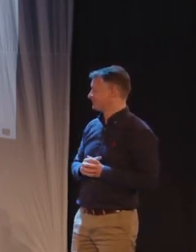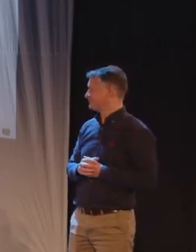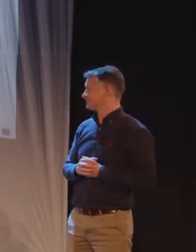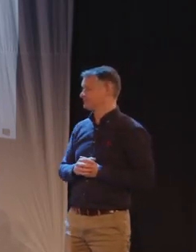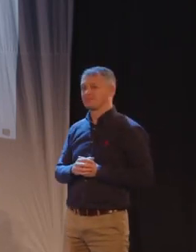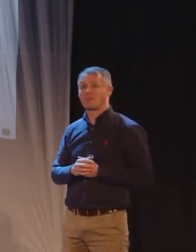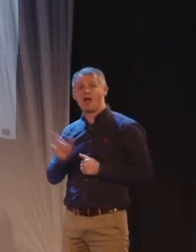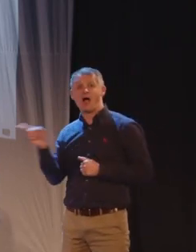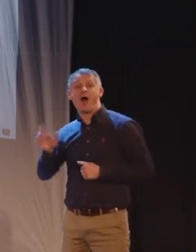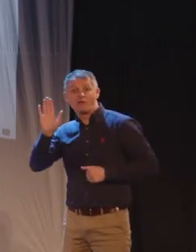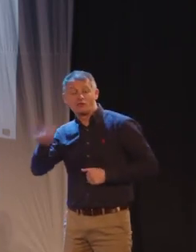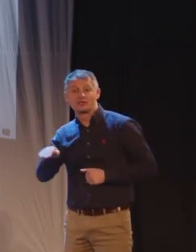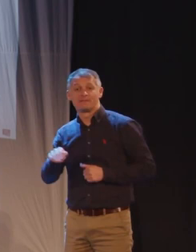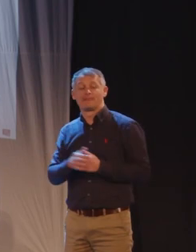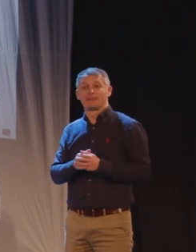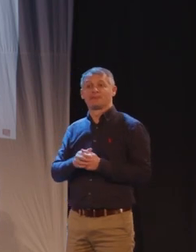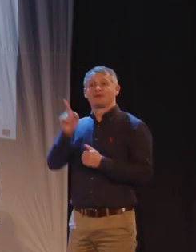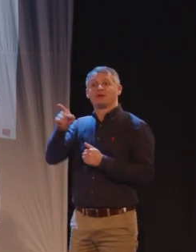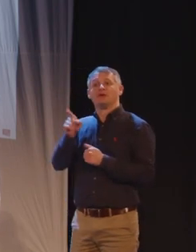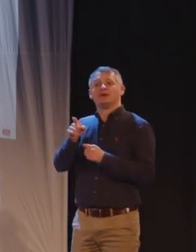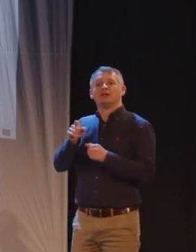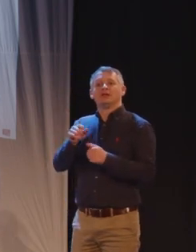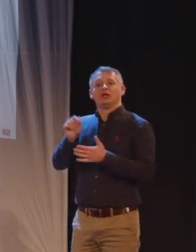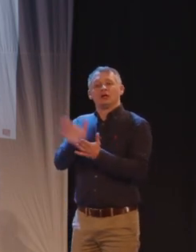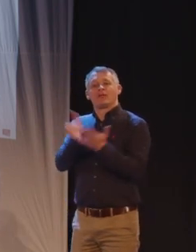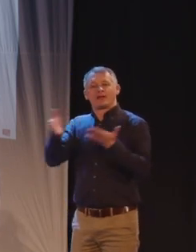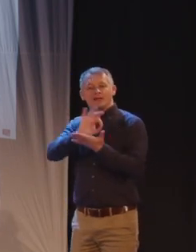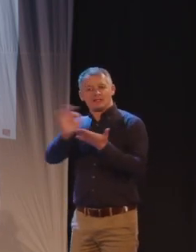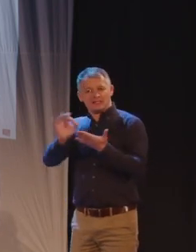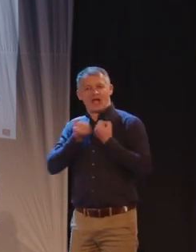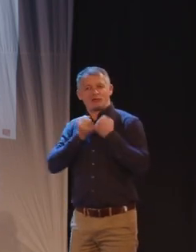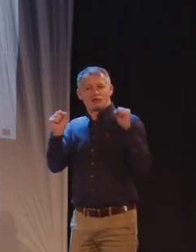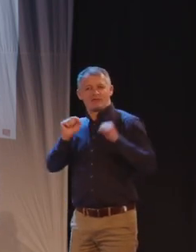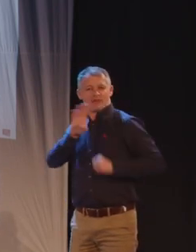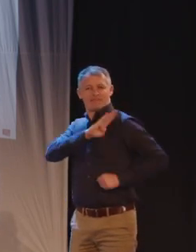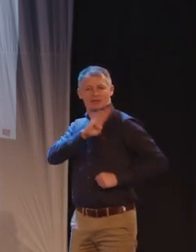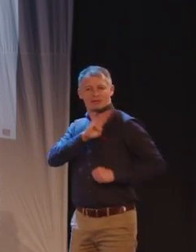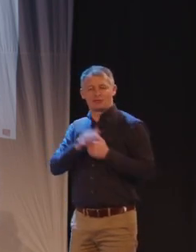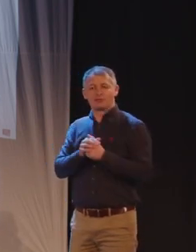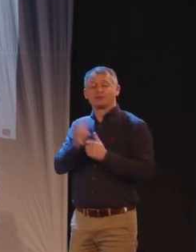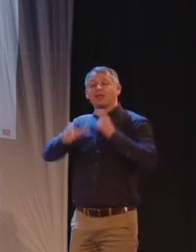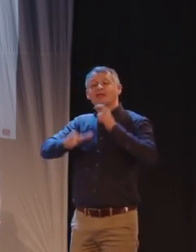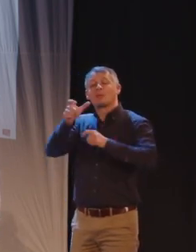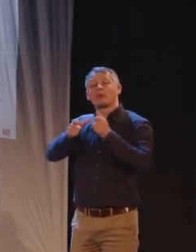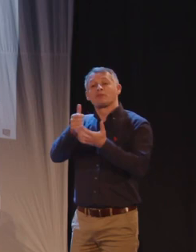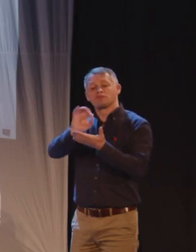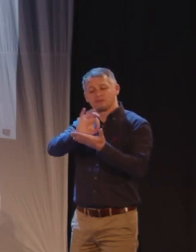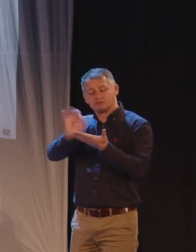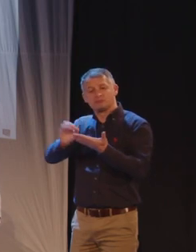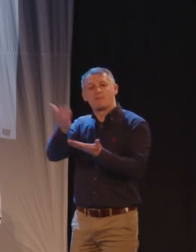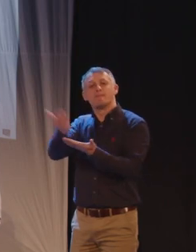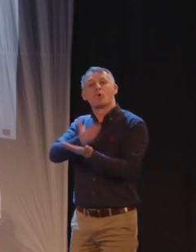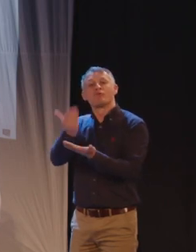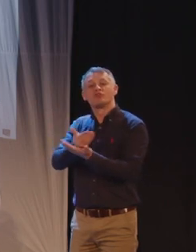am avut disertația făcută pe tema povești care pot